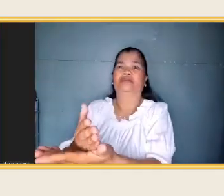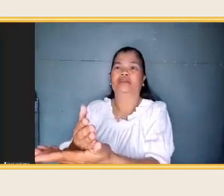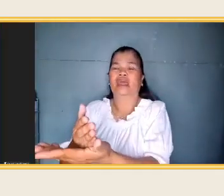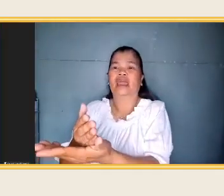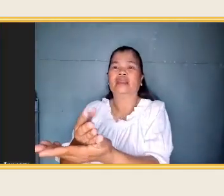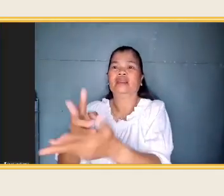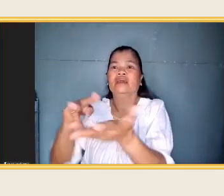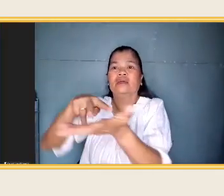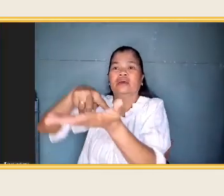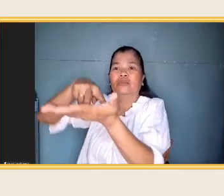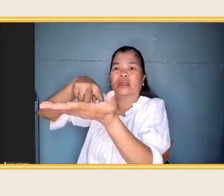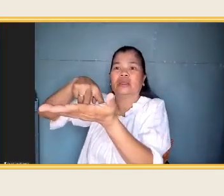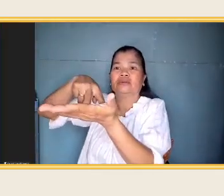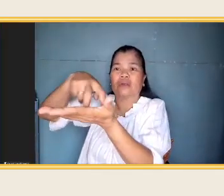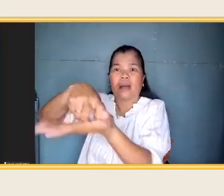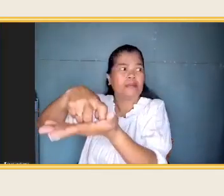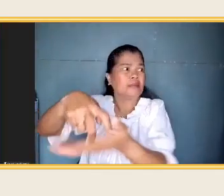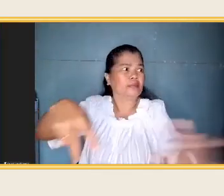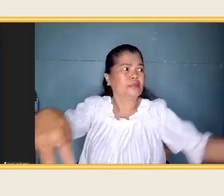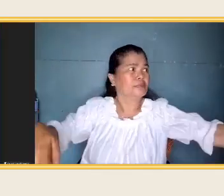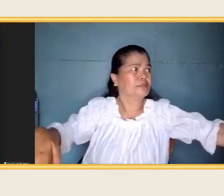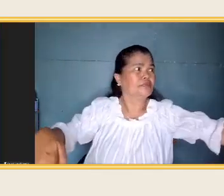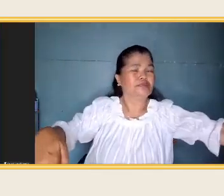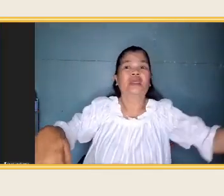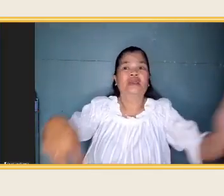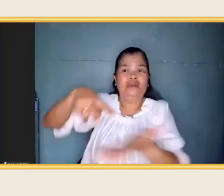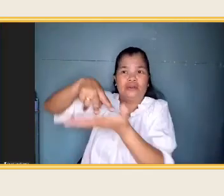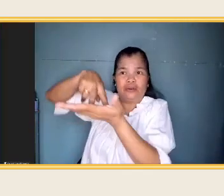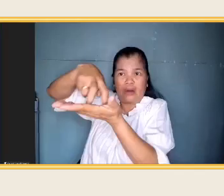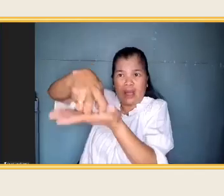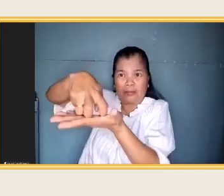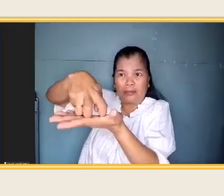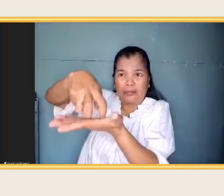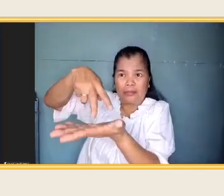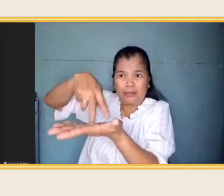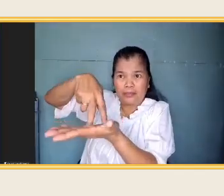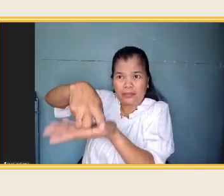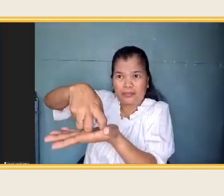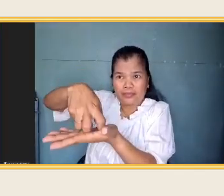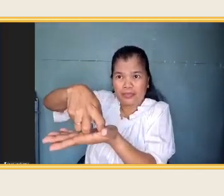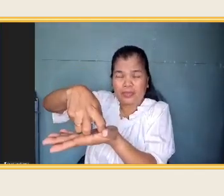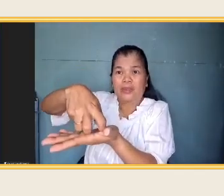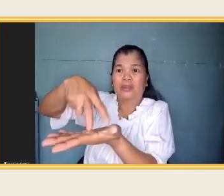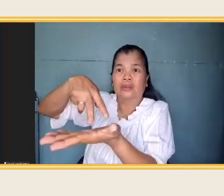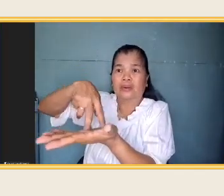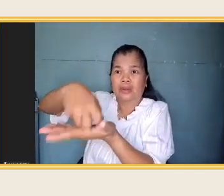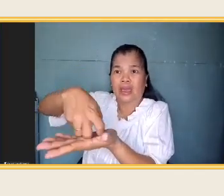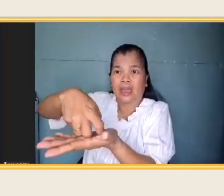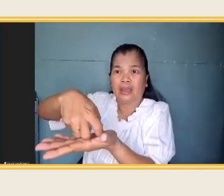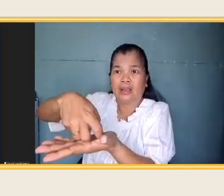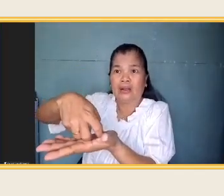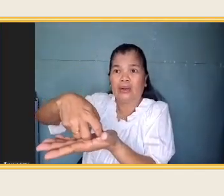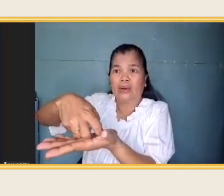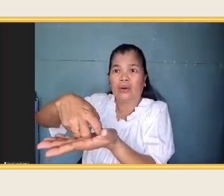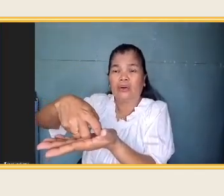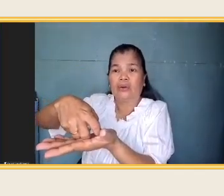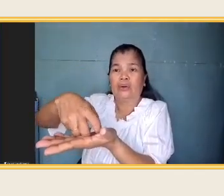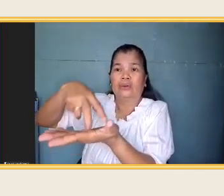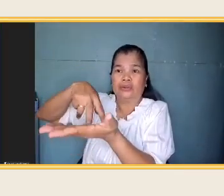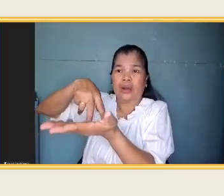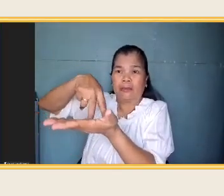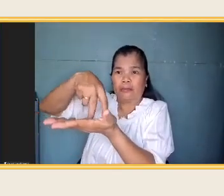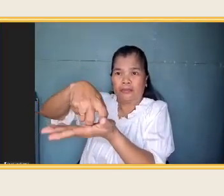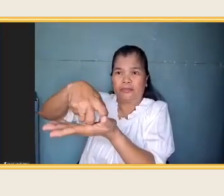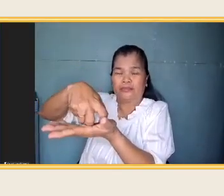stop. Then, pwedeng drop. Okay.